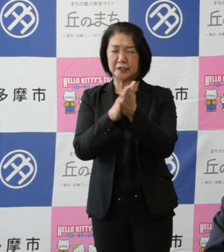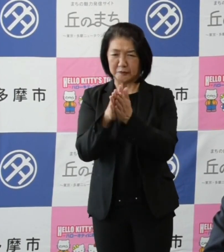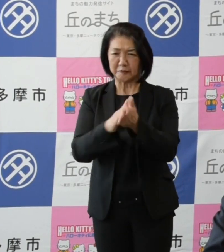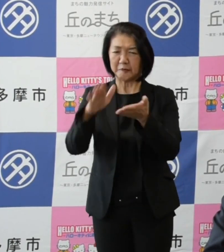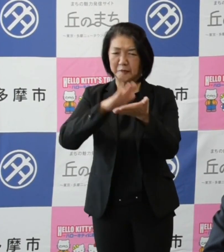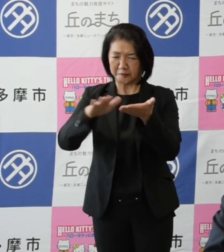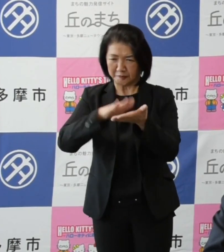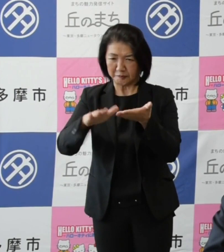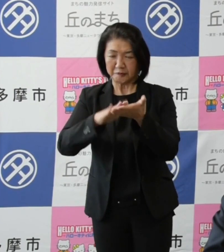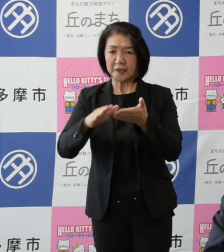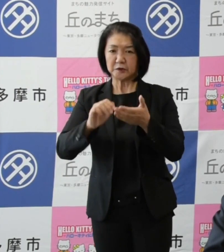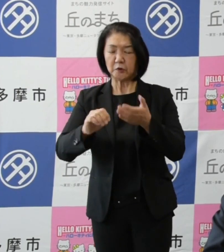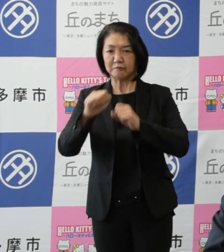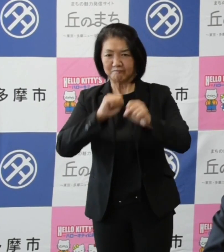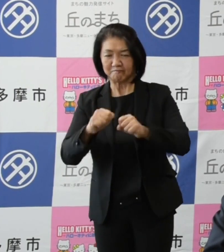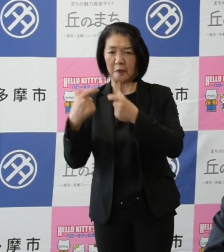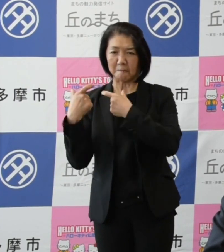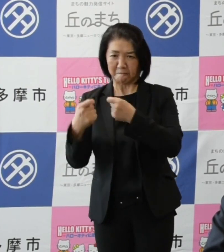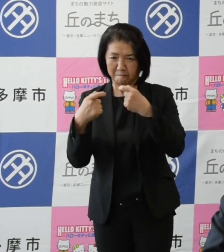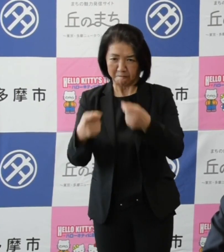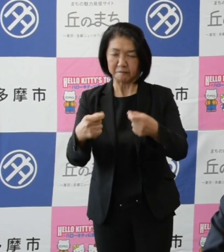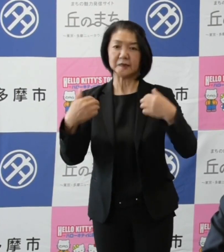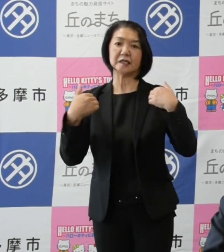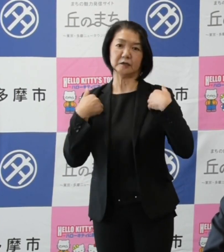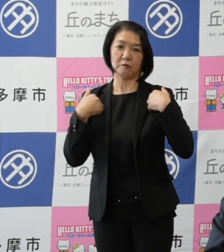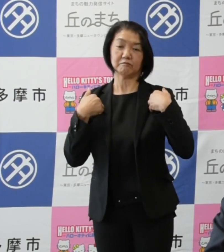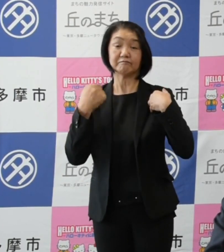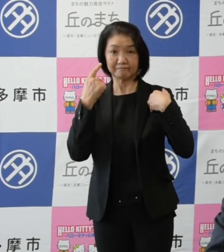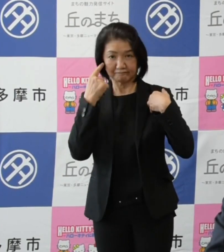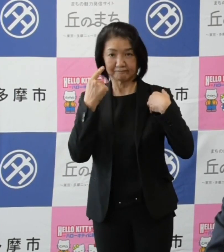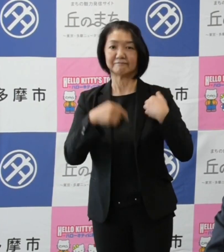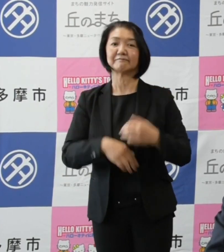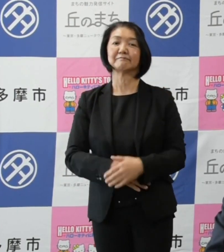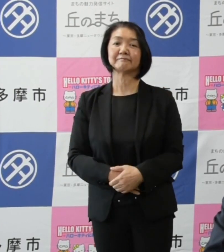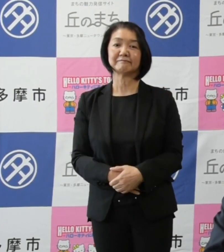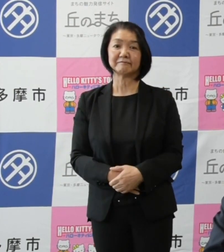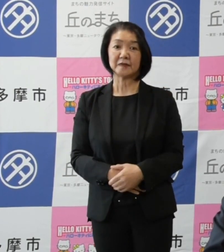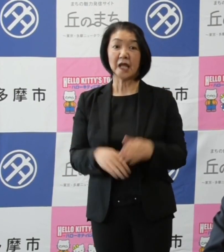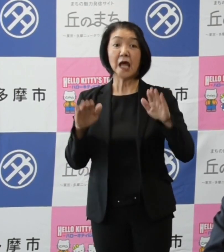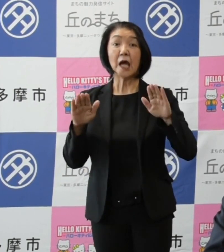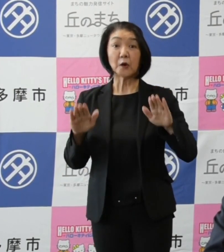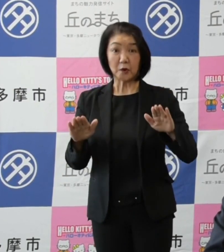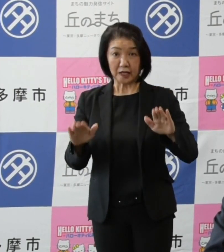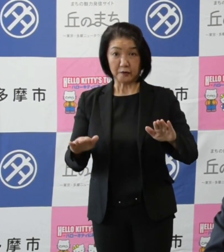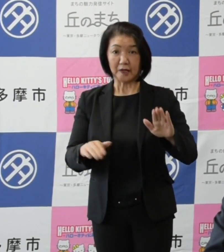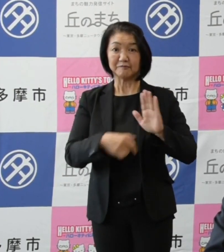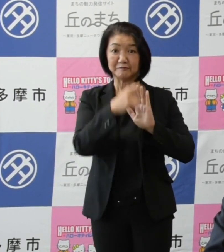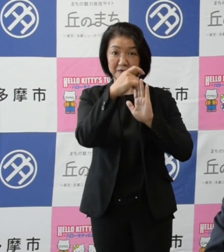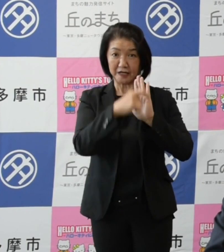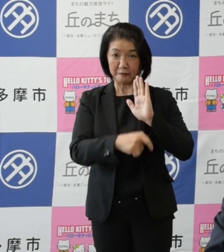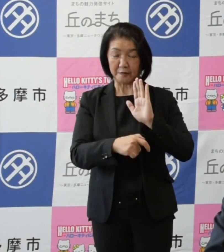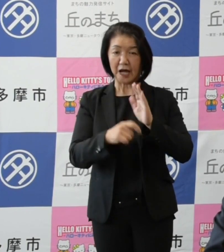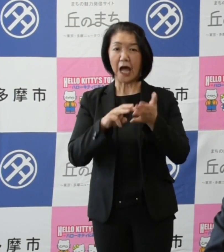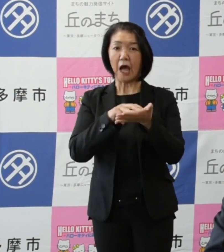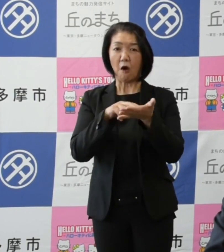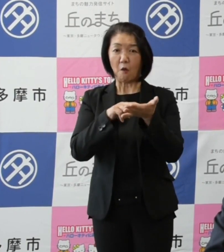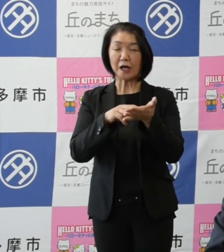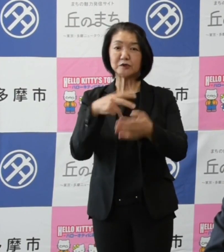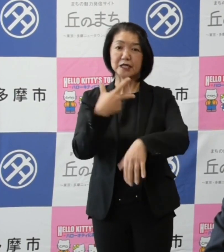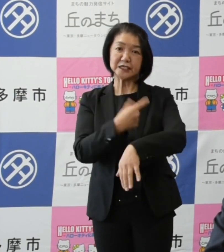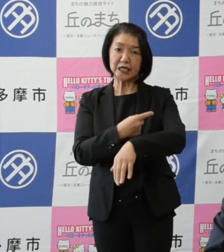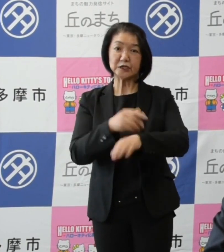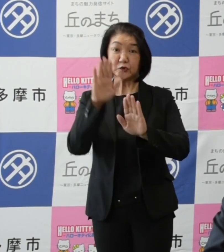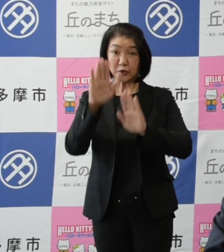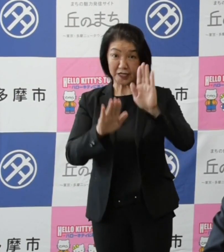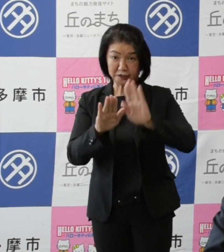動は今しばらく必要と感じています。今回はワクチン接種の現況と今